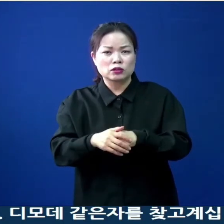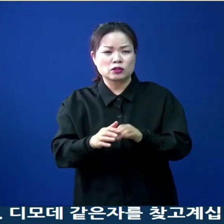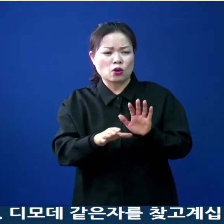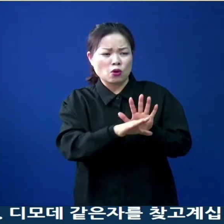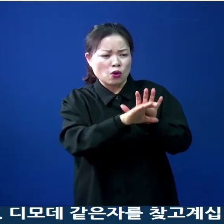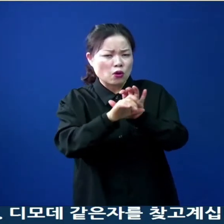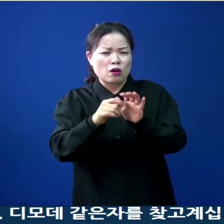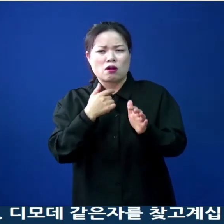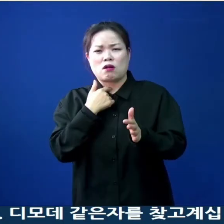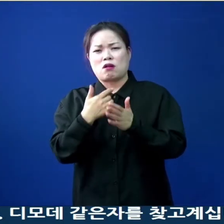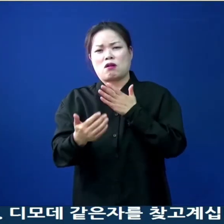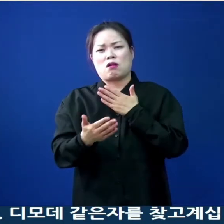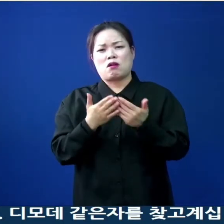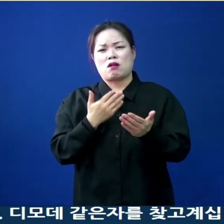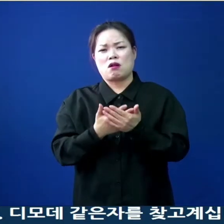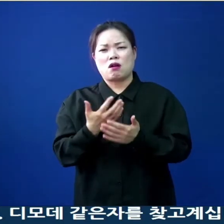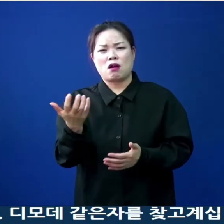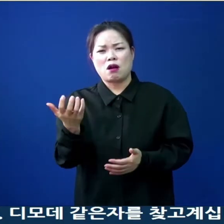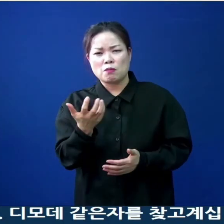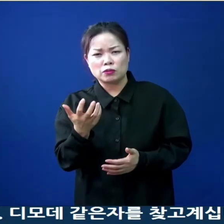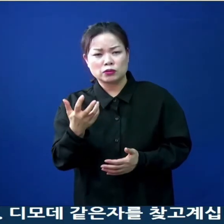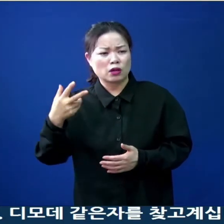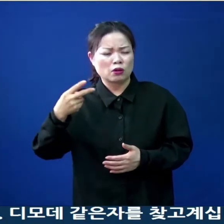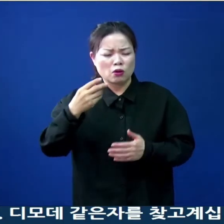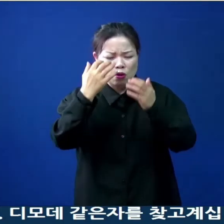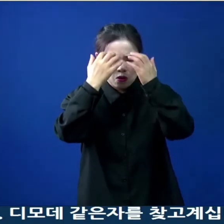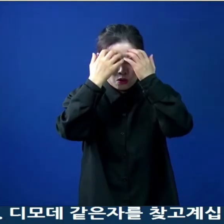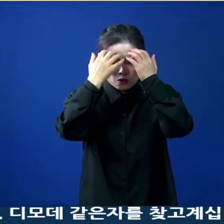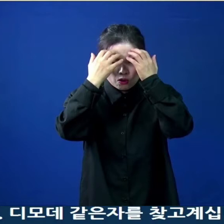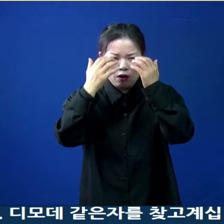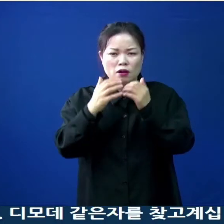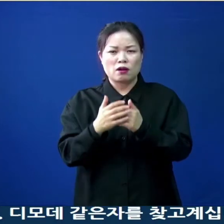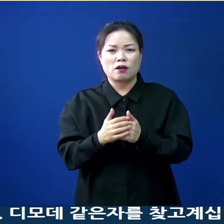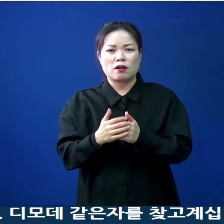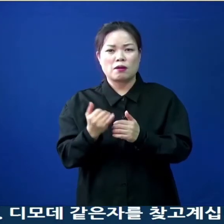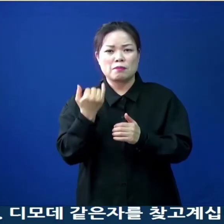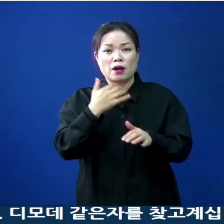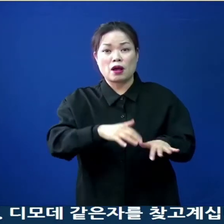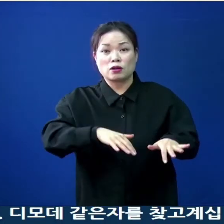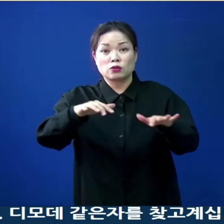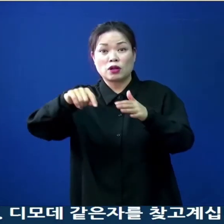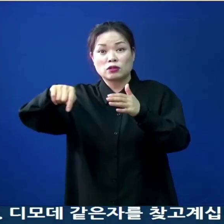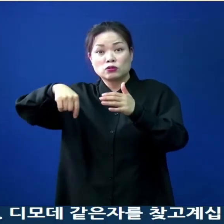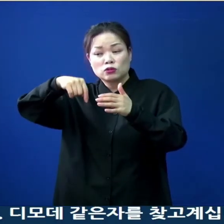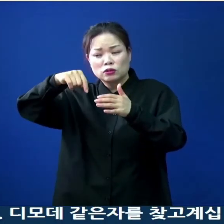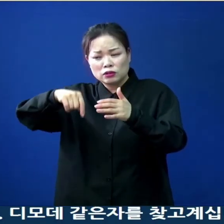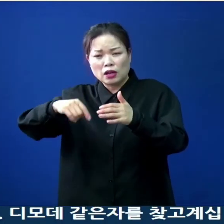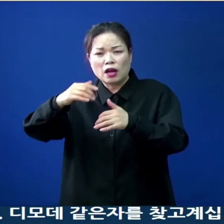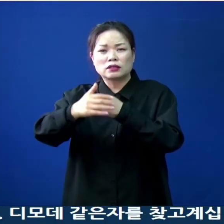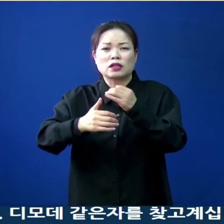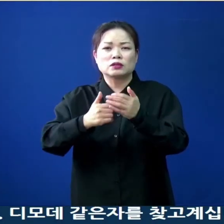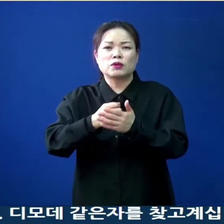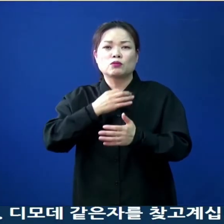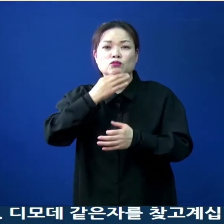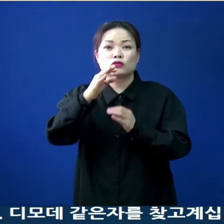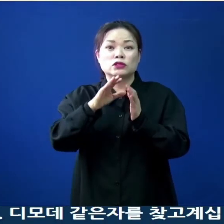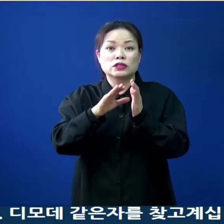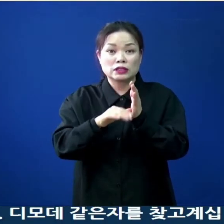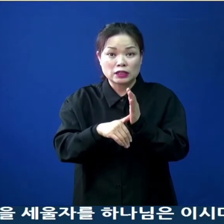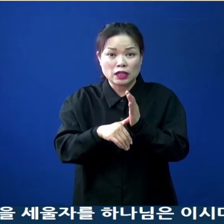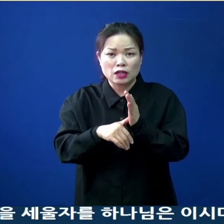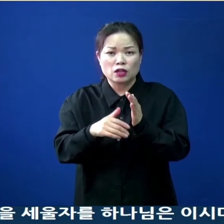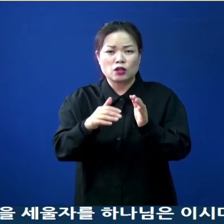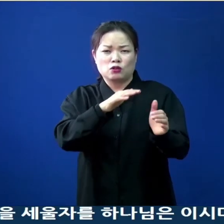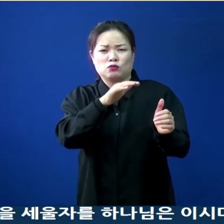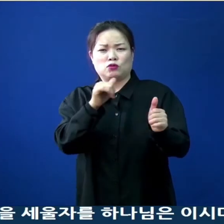코로나를 경험하며 아픔과 단절과 고통이 파도와 같이 넘치는 이 시대 가운데 하나님이 부르실 때 그